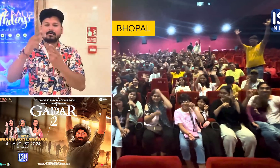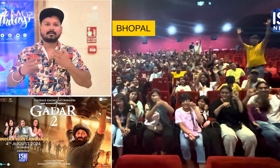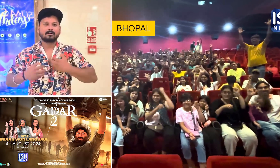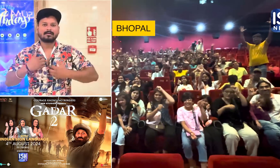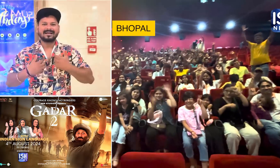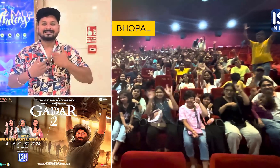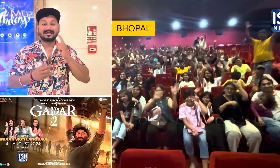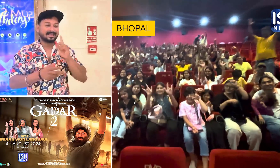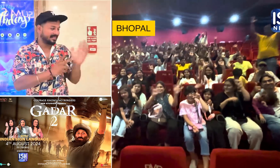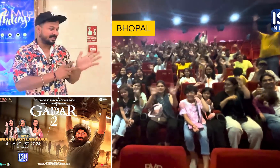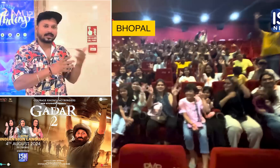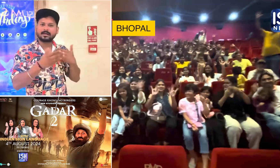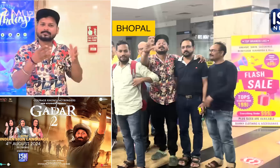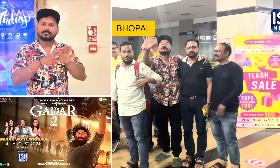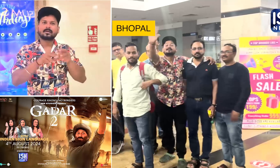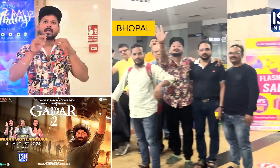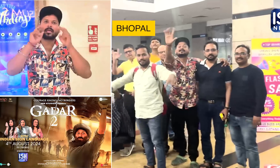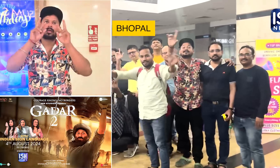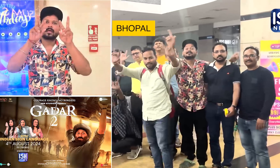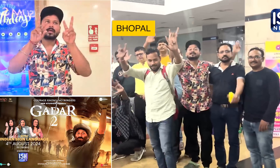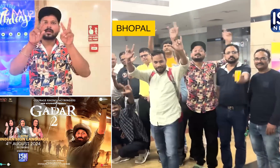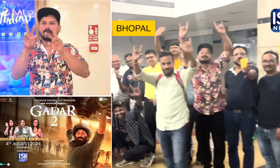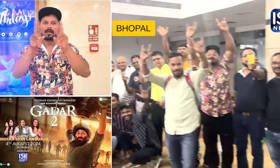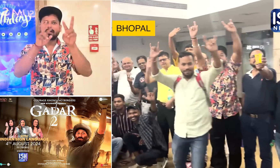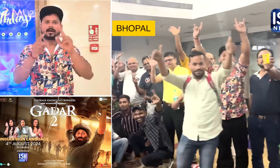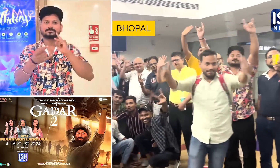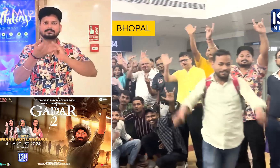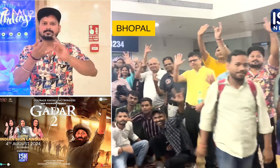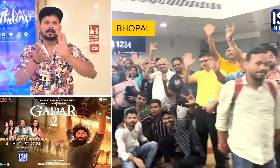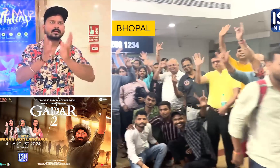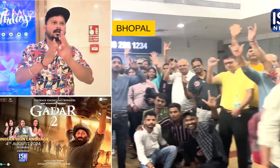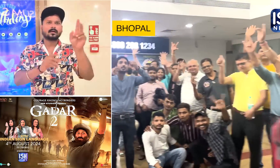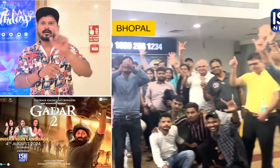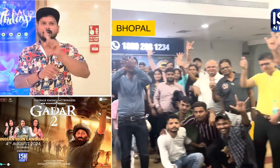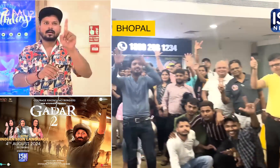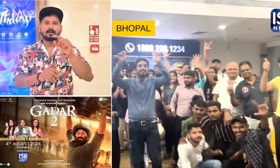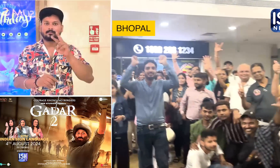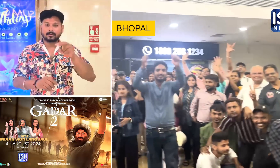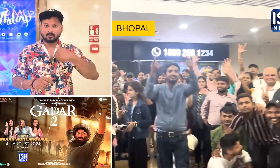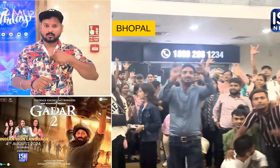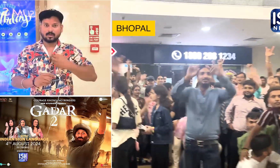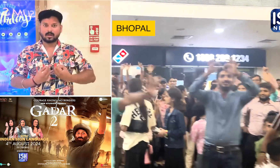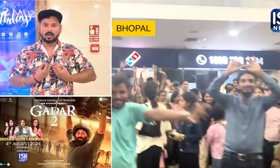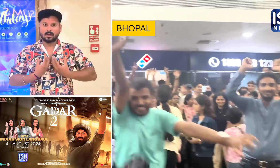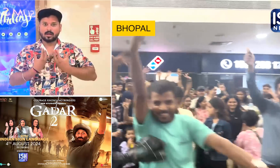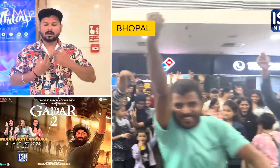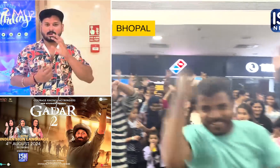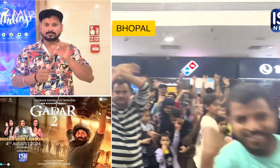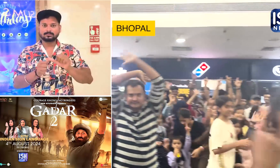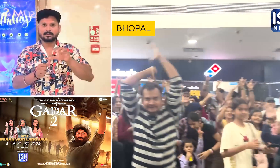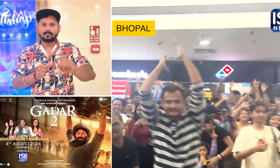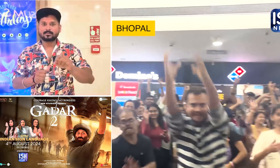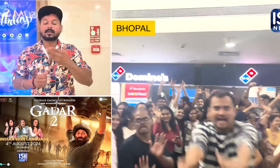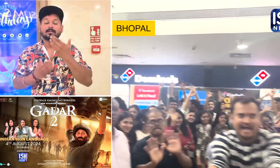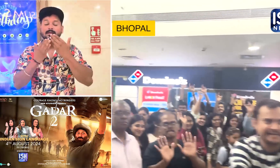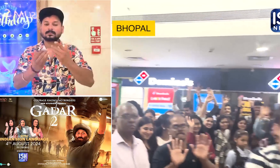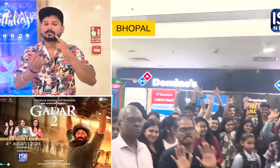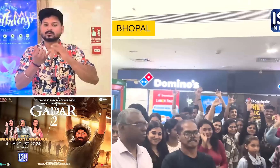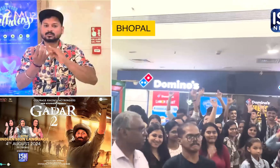बहुत एक्साइटेड था जब सनी देओल ने हैंडपंप उठाड़ा। मैं अपने दोस्तों से बात करना बंद करके फिल्म पे ध्यान देने लगा और आईएसएल इंटरप्रिटेशन देखने लगा।